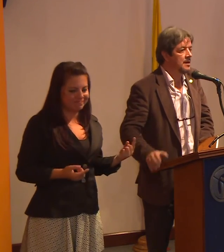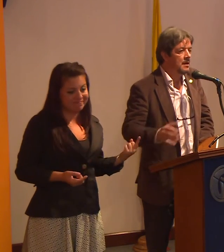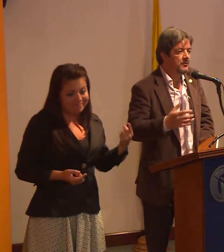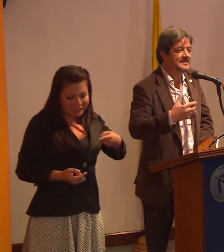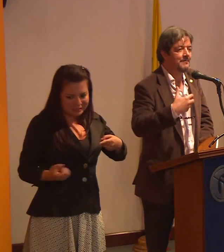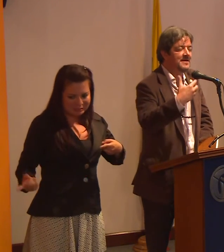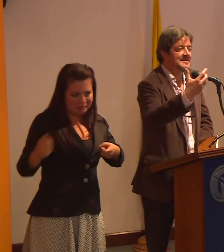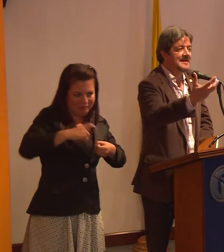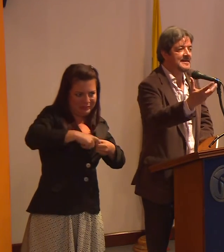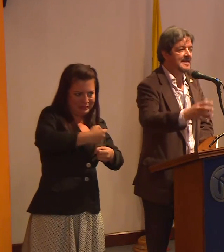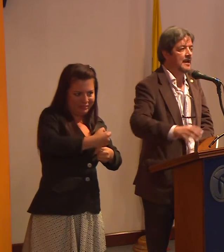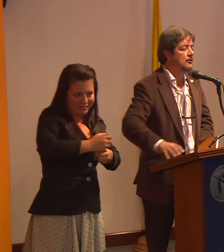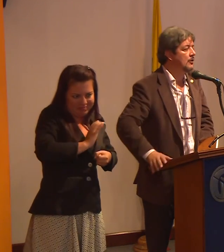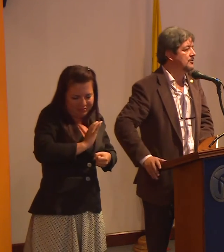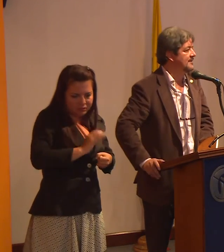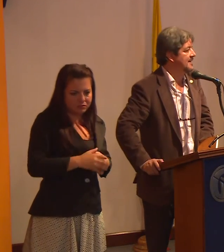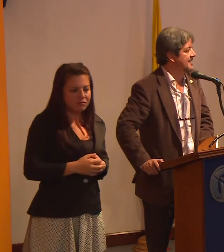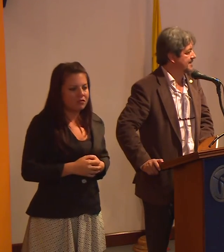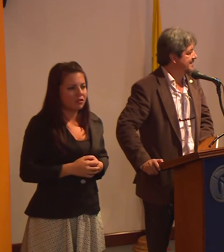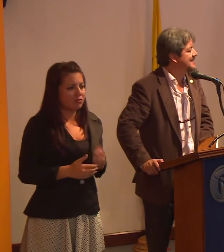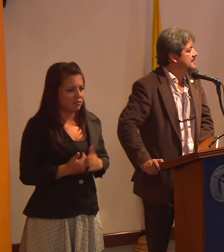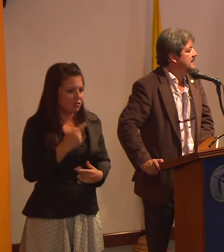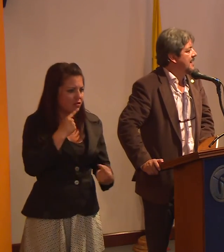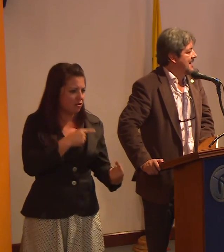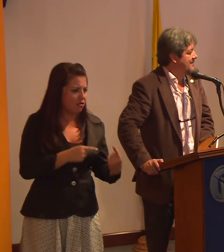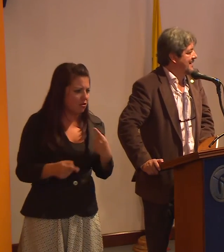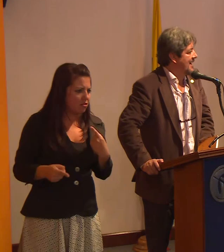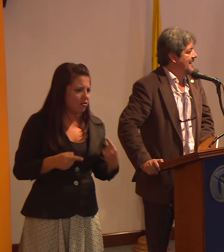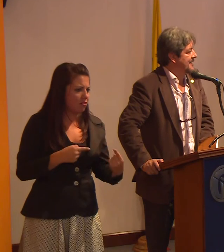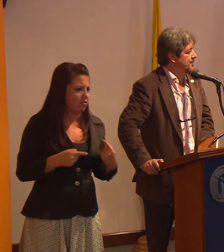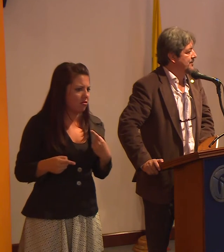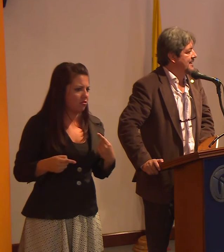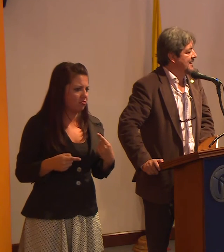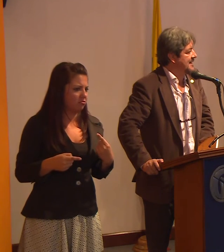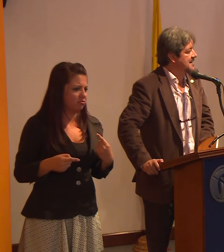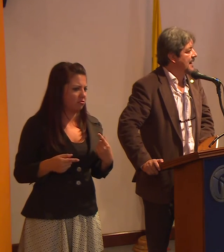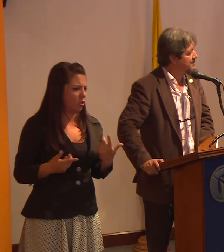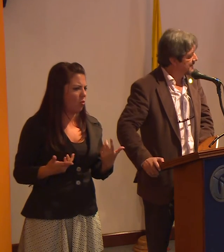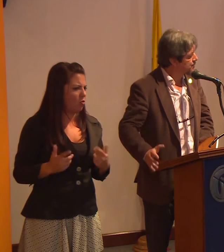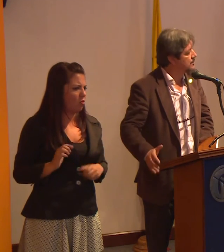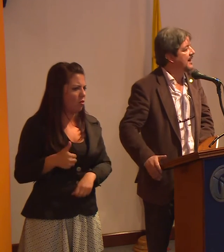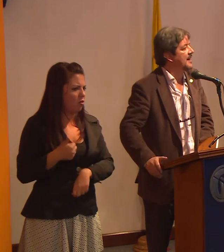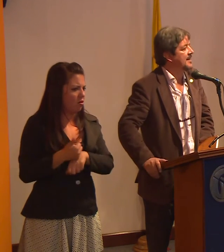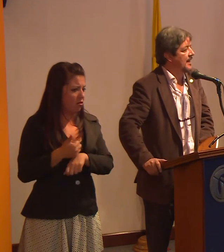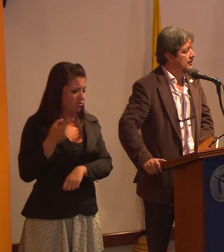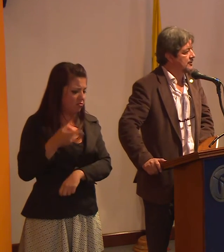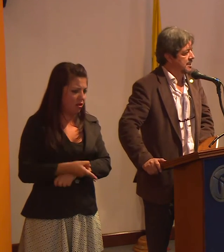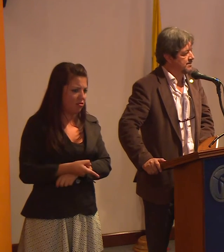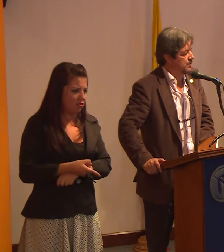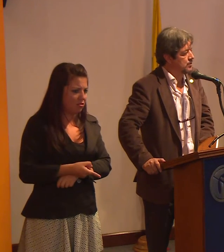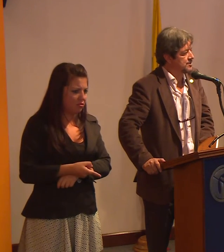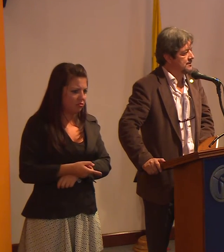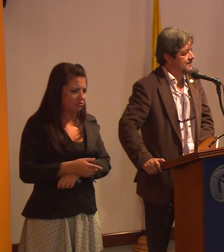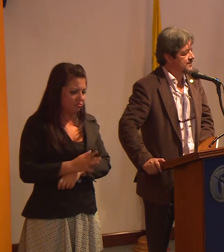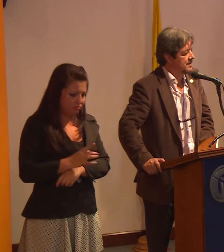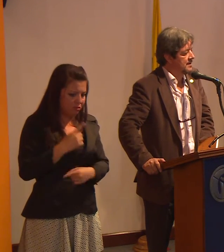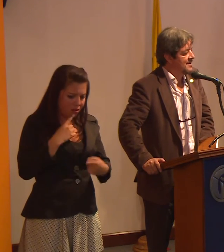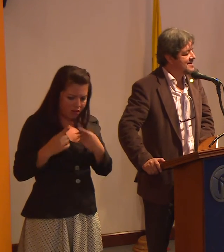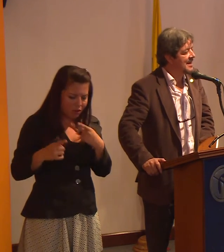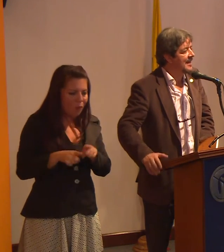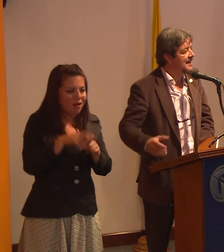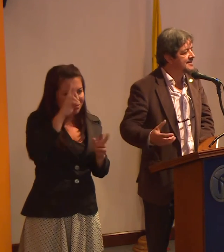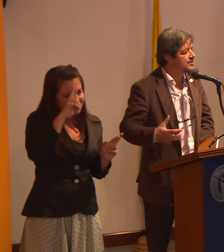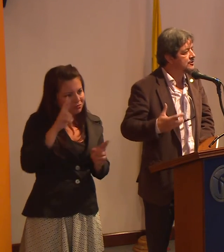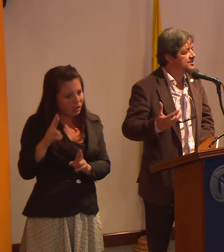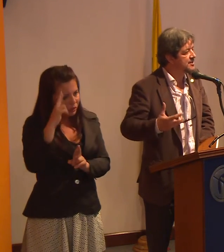empleadores, pues empieza ese diálogo con una directriz emanada de la rectoría, y es la apertura al diálogo respetuoso